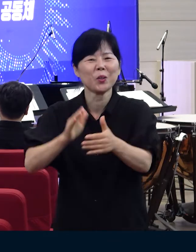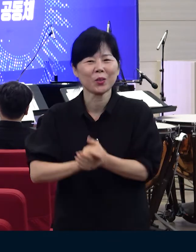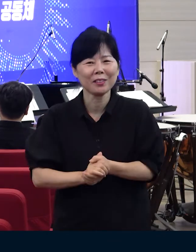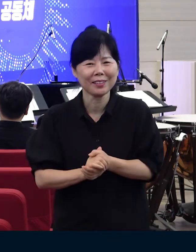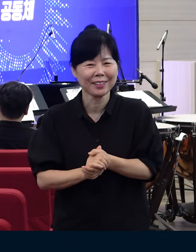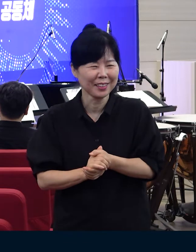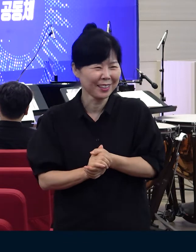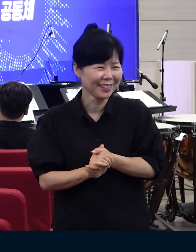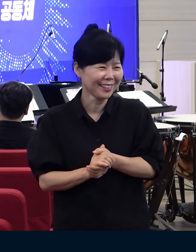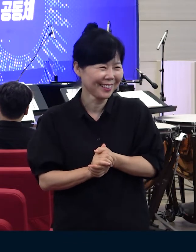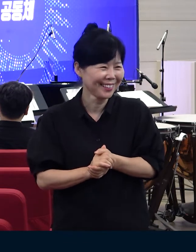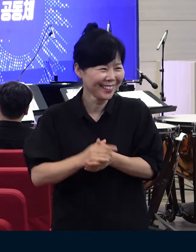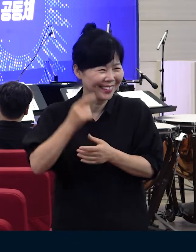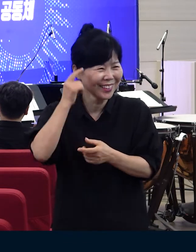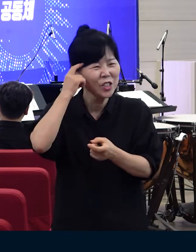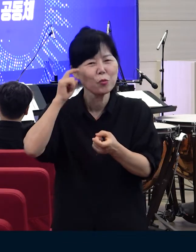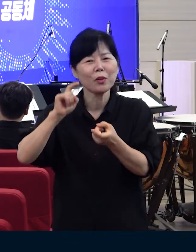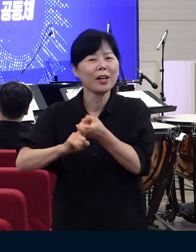관심 끄세요.